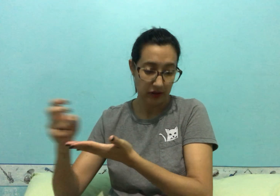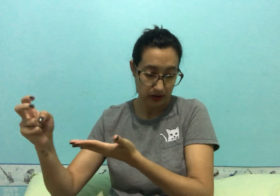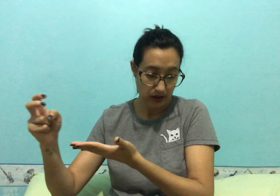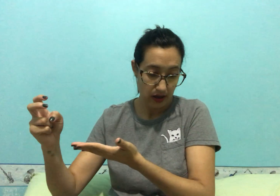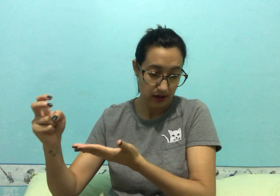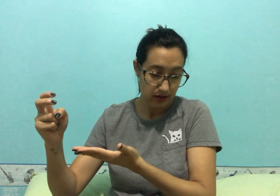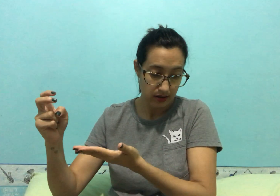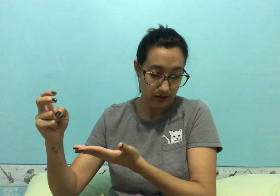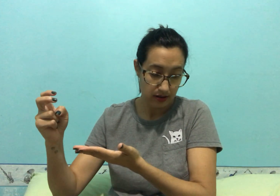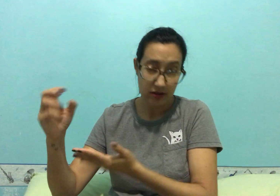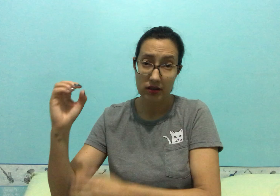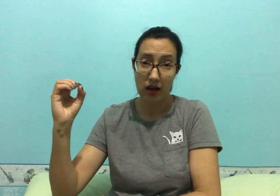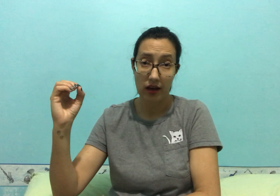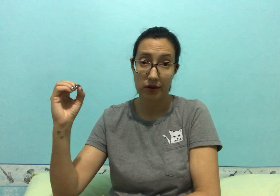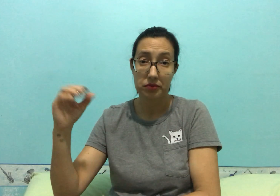ou 1, sai 1. Então, tem que ficar no 1.